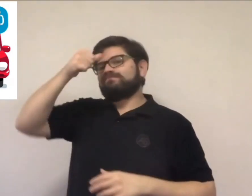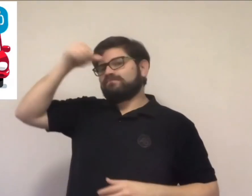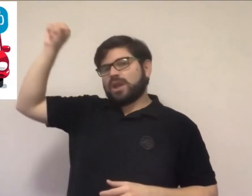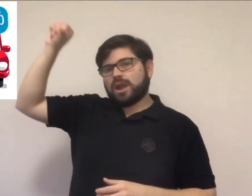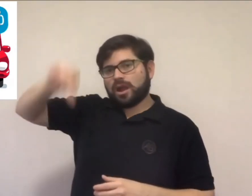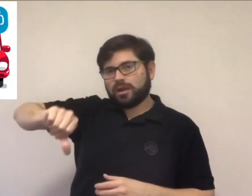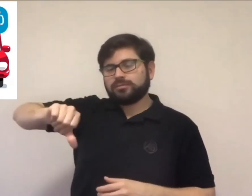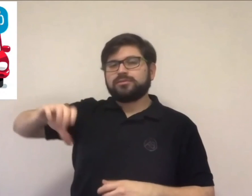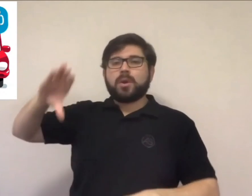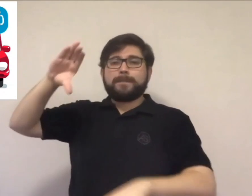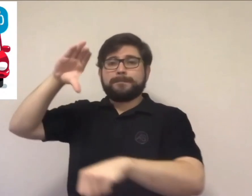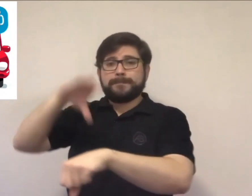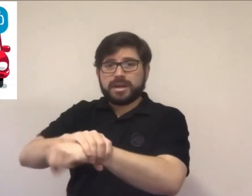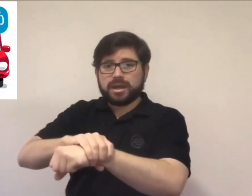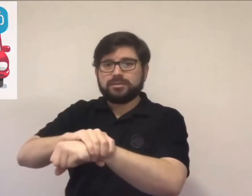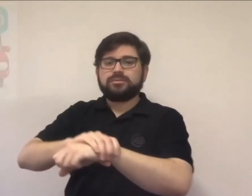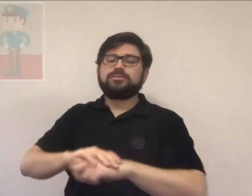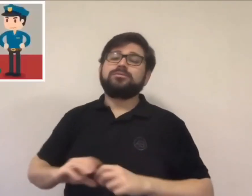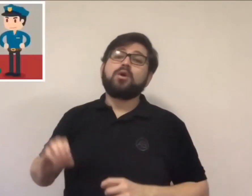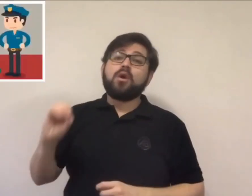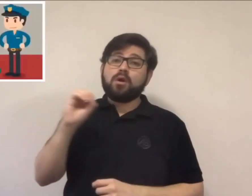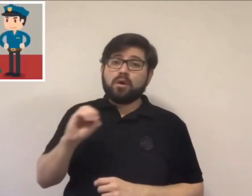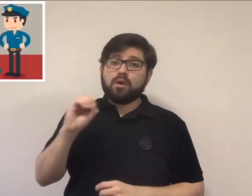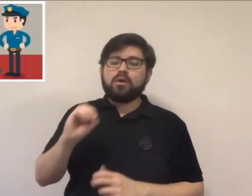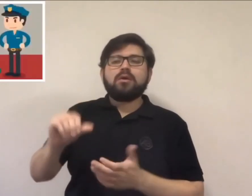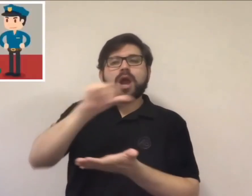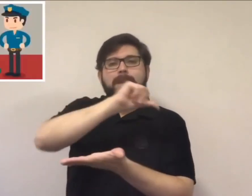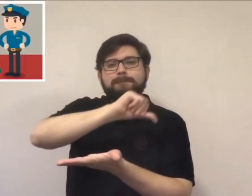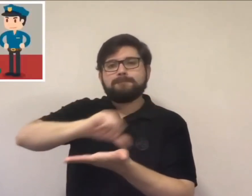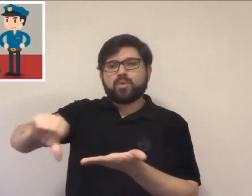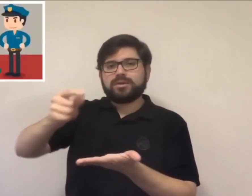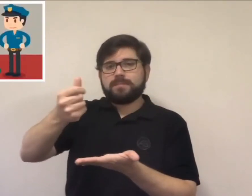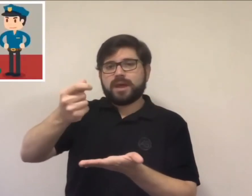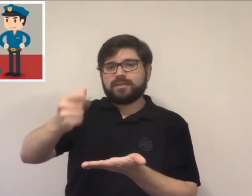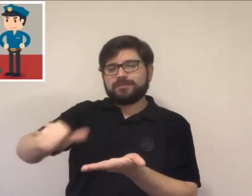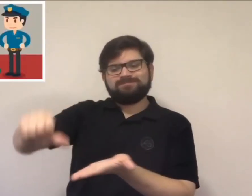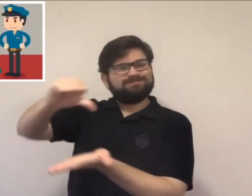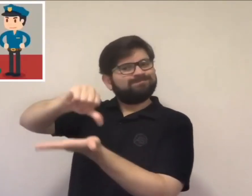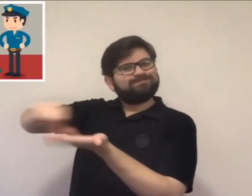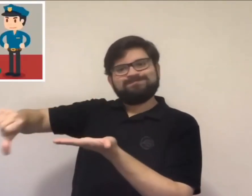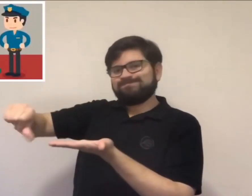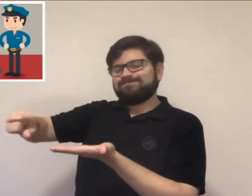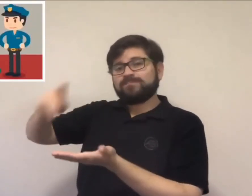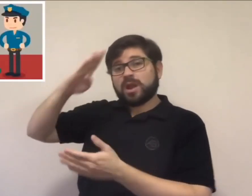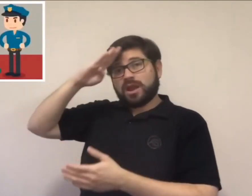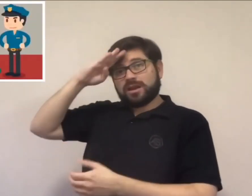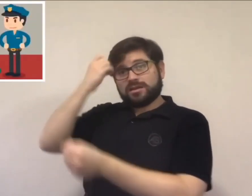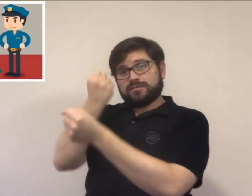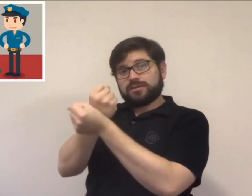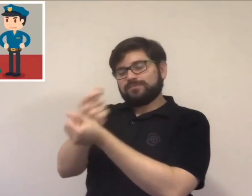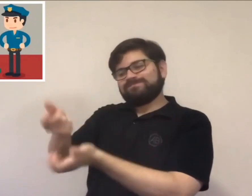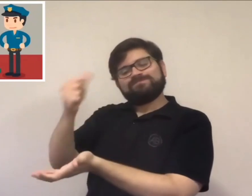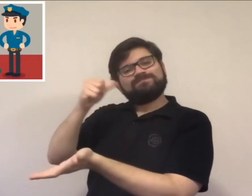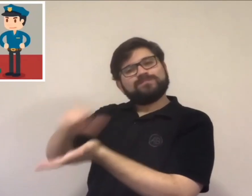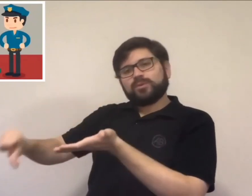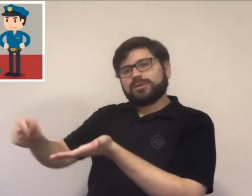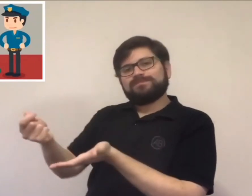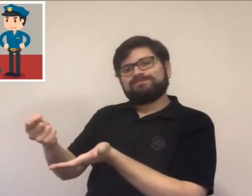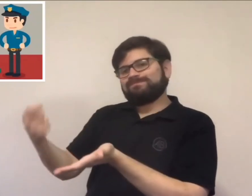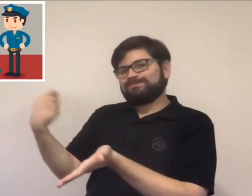ley dice que merezco un castigo. Me puedo ir preso o me pueden pasar una multa. Y